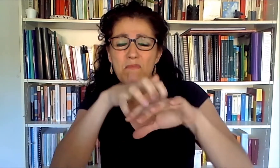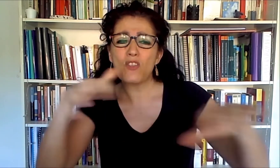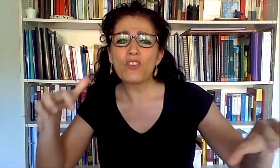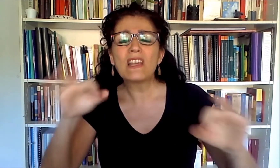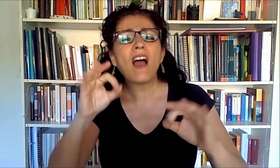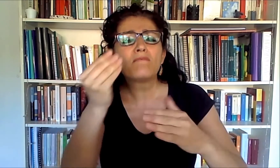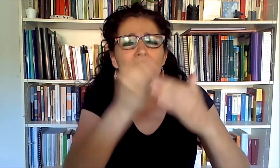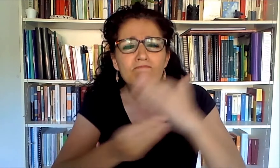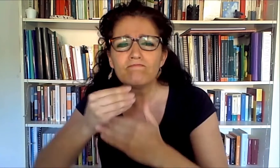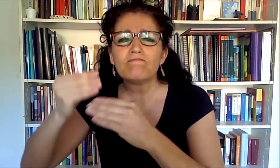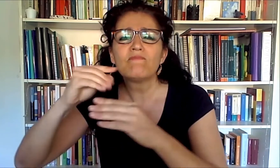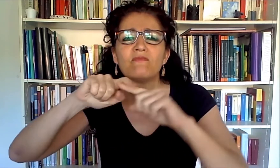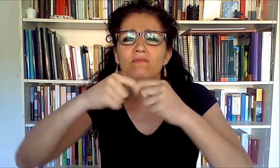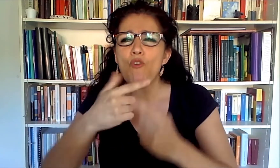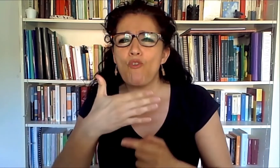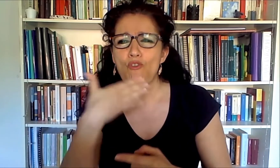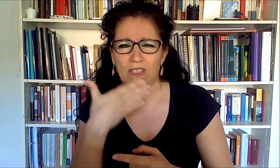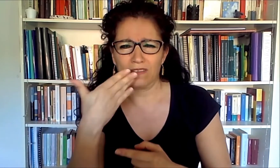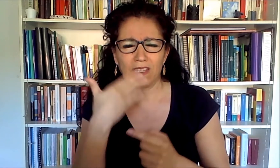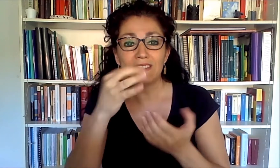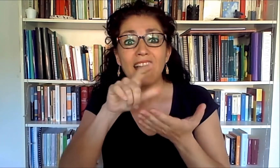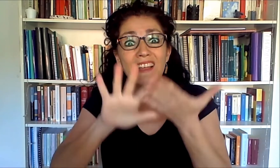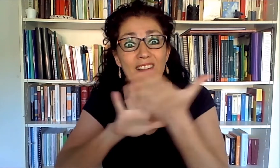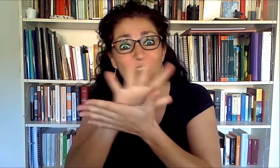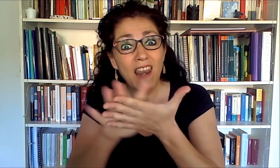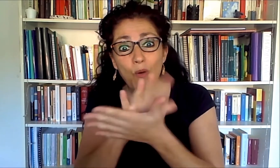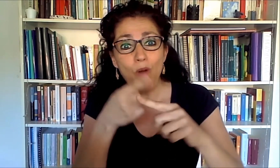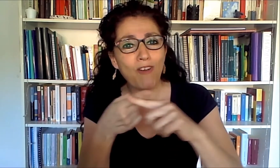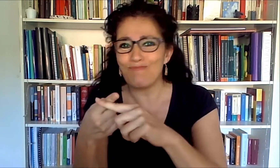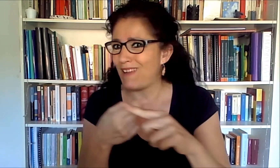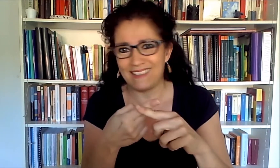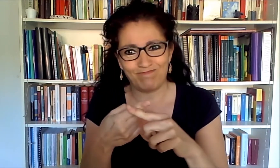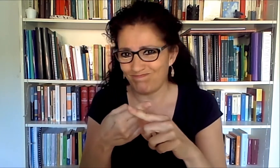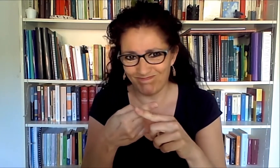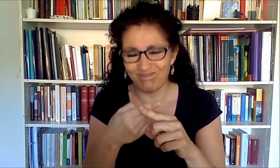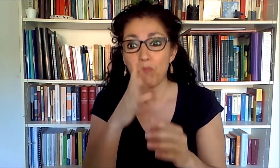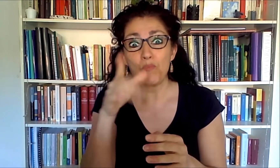la escuela y el entorno asociativo se convierten en los principales ámbitos de transmisión de esta lengua.